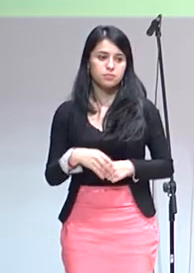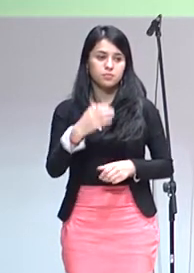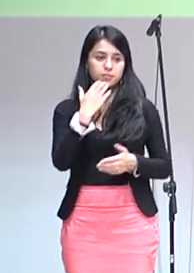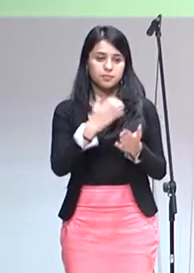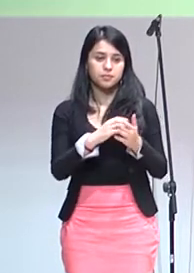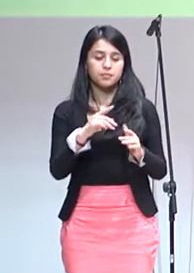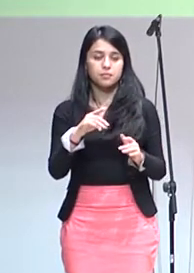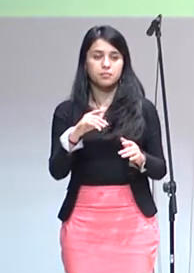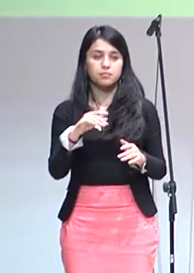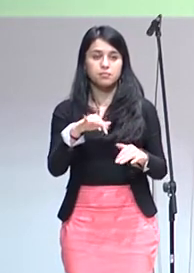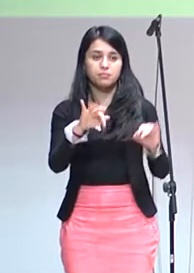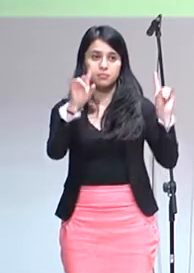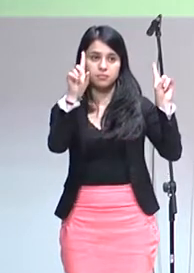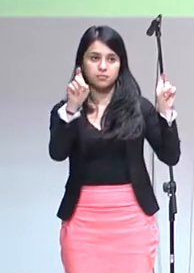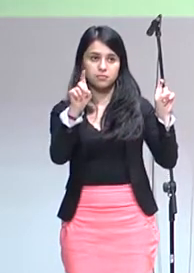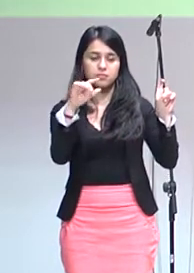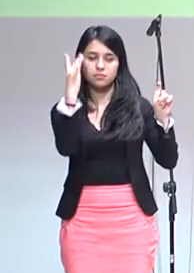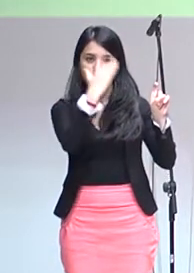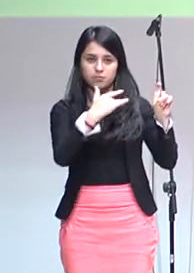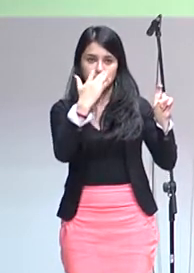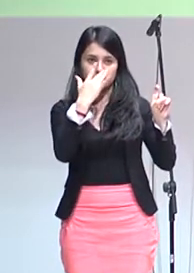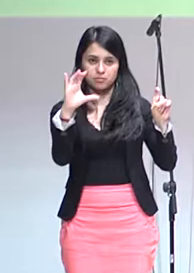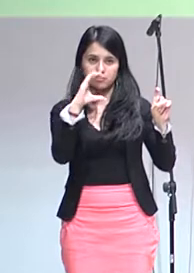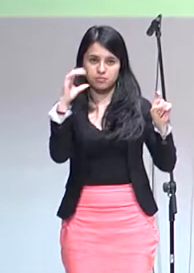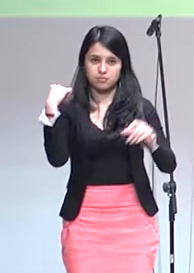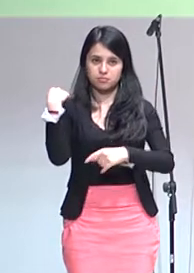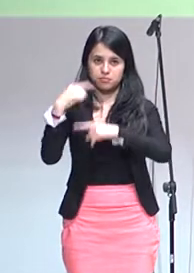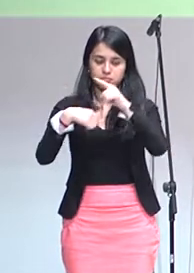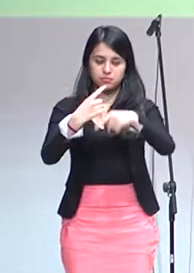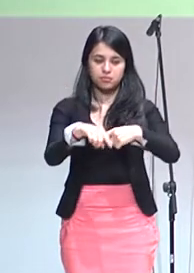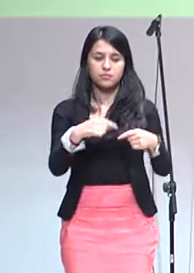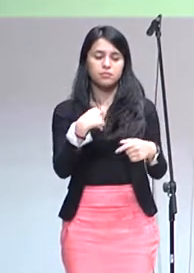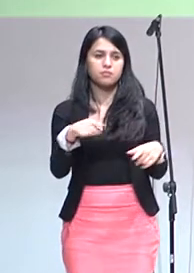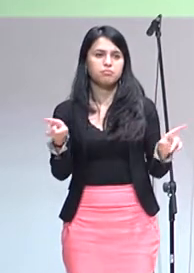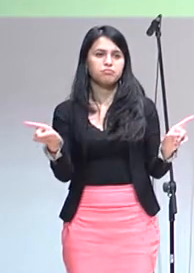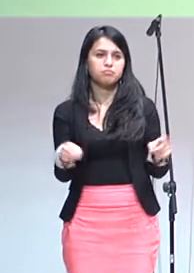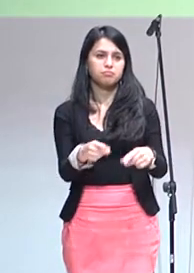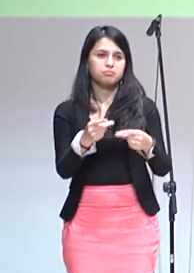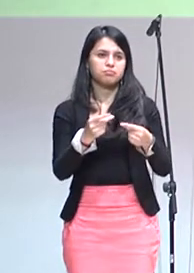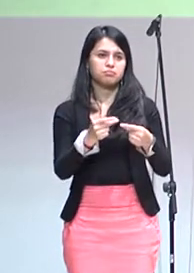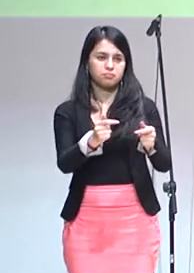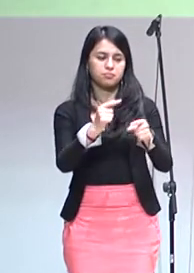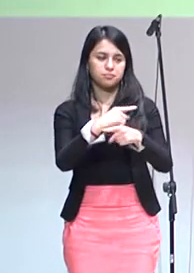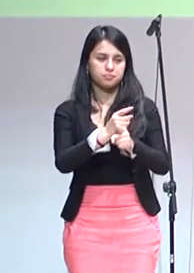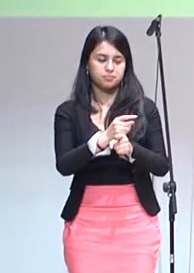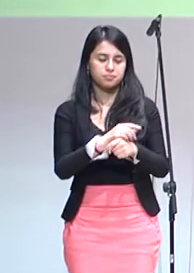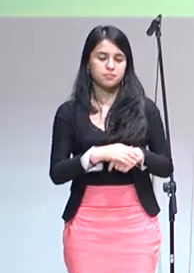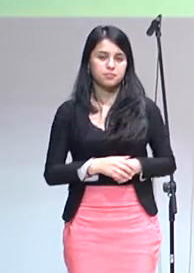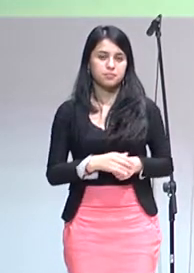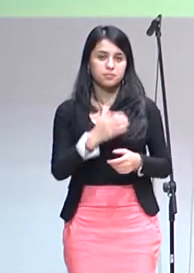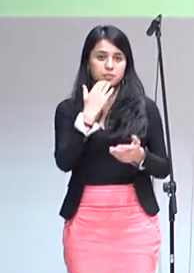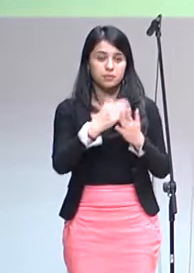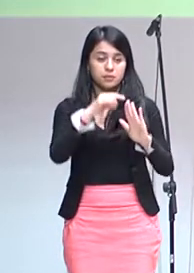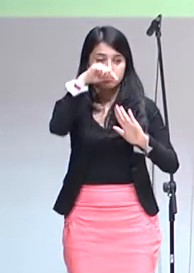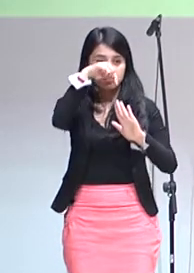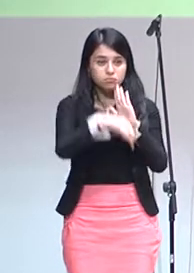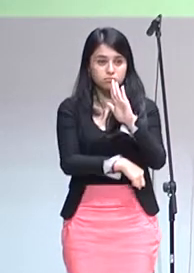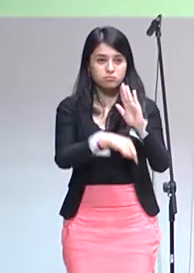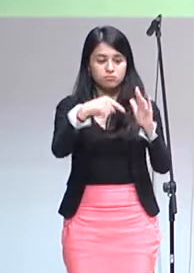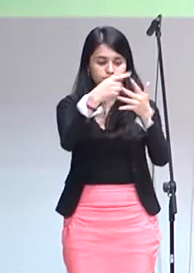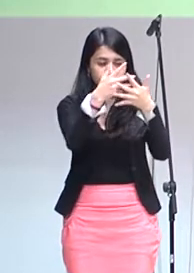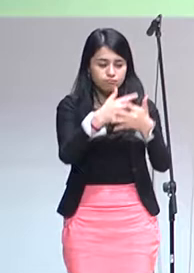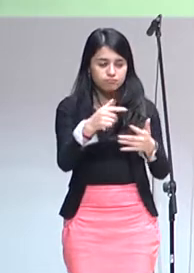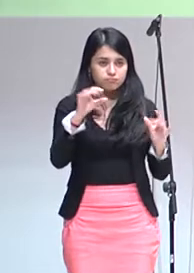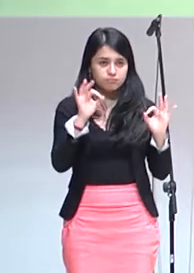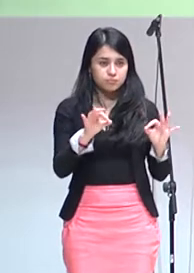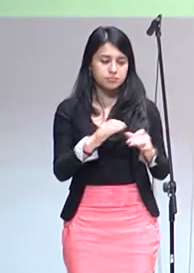ver con el eje temático de afrocolombianidad, era una cuestión muy ligera y muy lineal. No los tocaban con profundidad, no hay